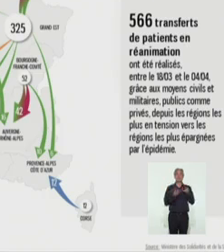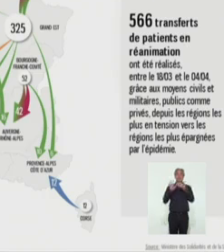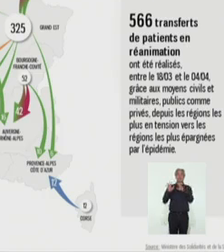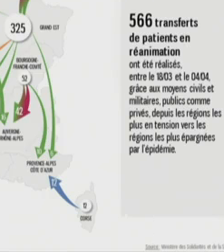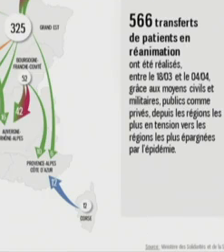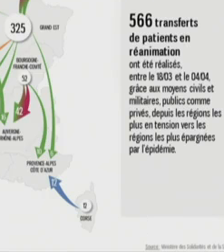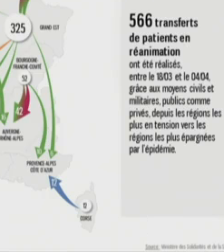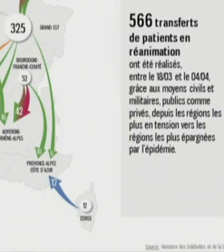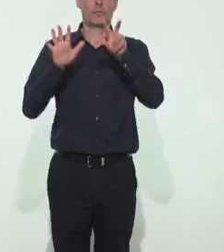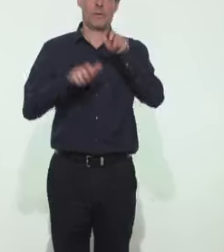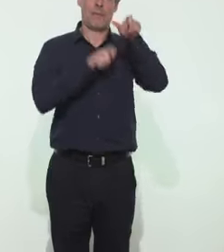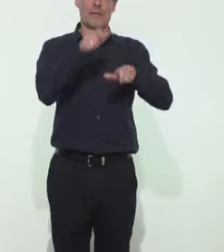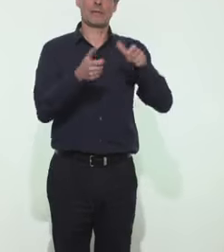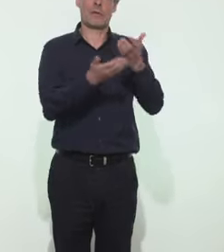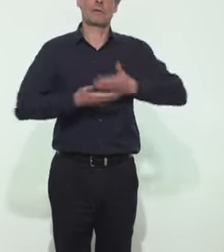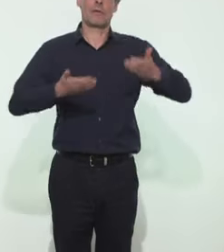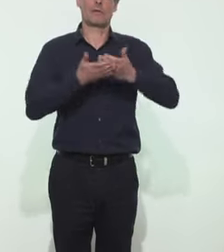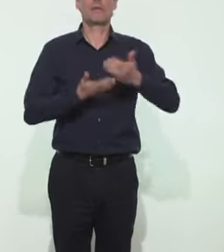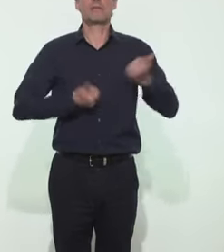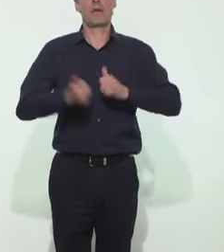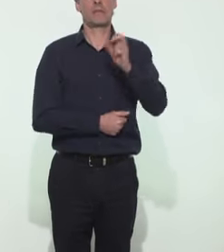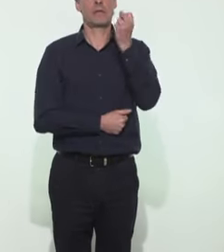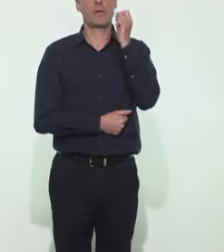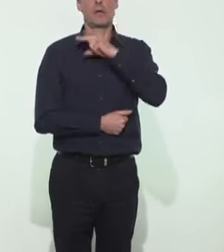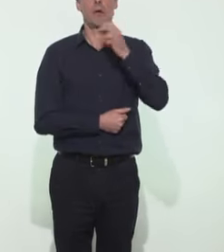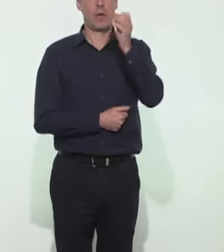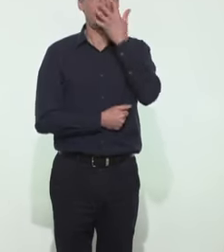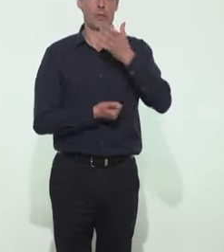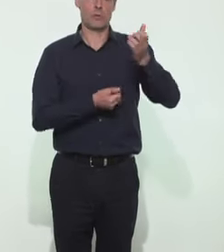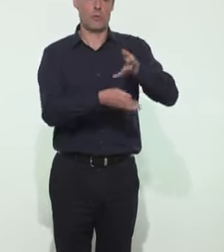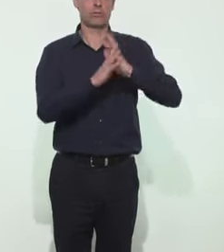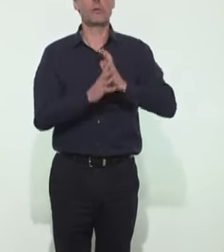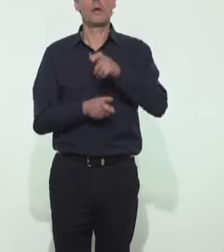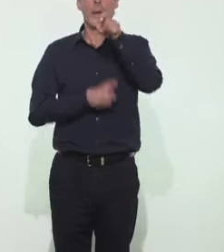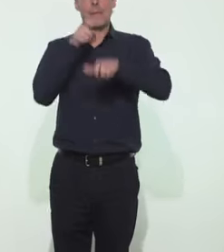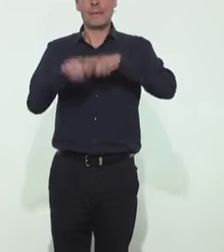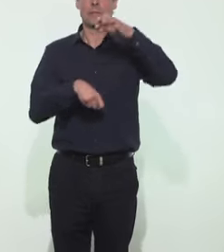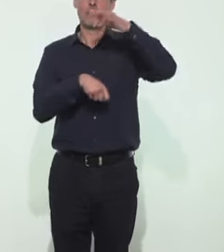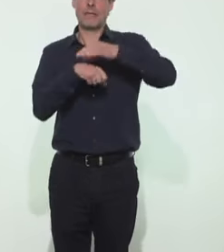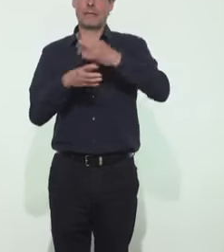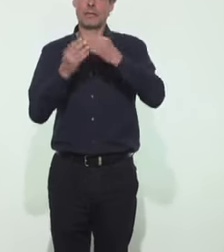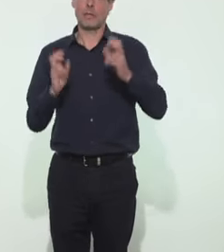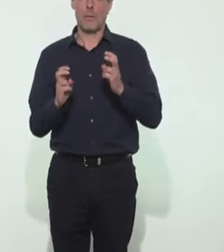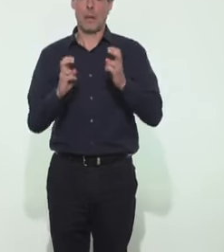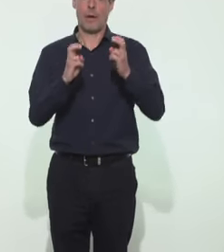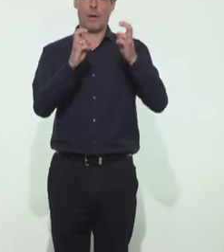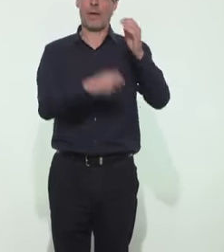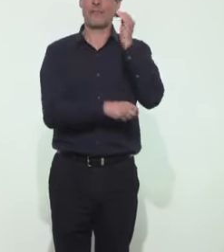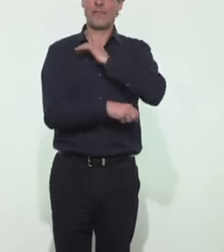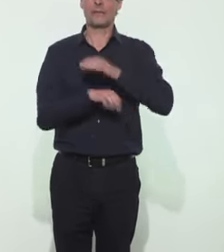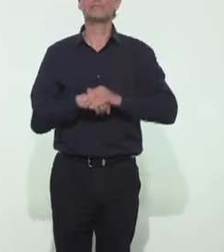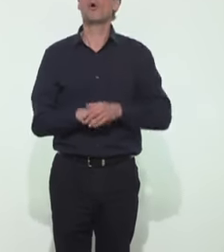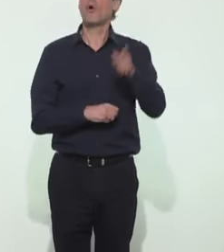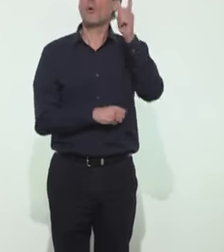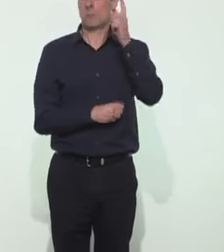en réanimation je voudrais rappeler que le nombre de personnes guéries augmente lui aussi très rapidement puisque